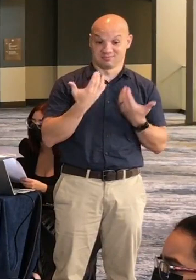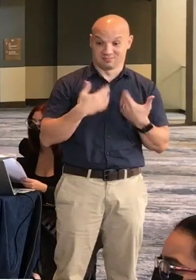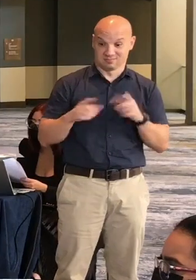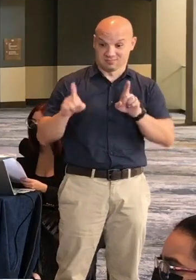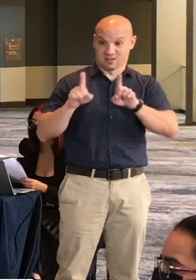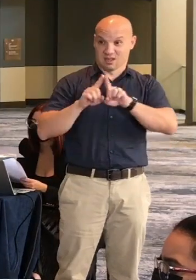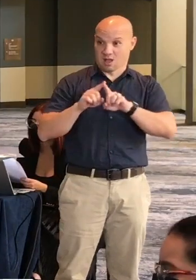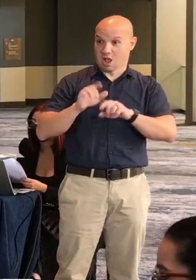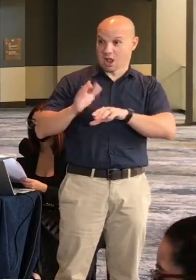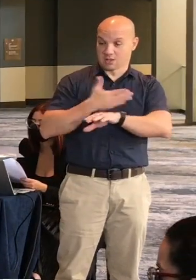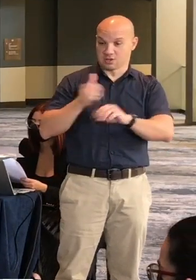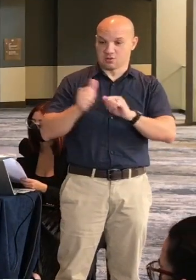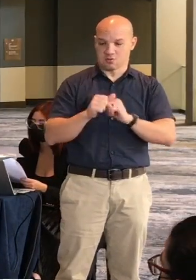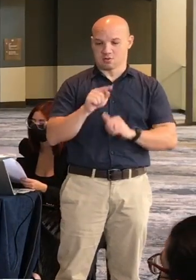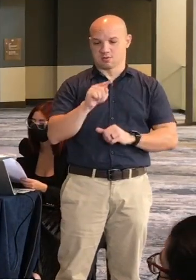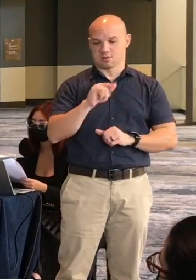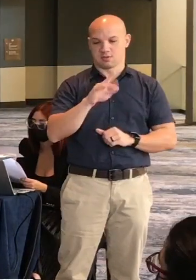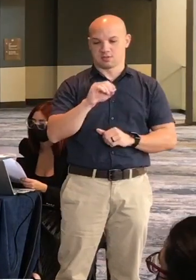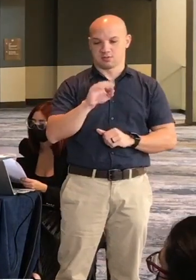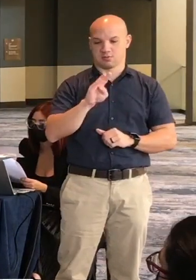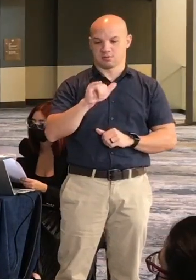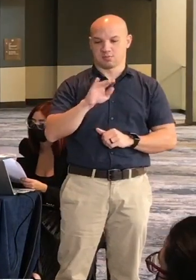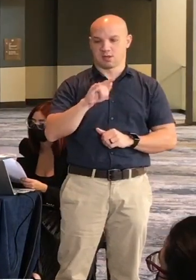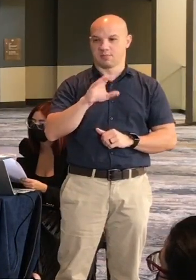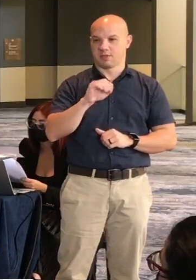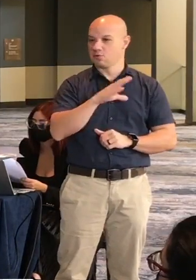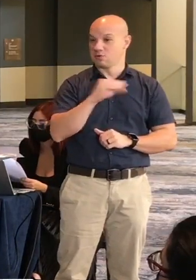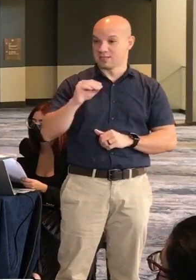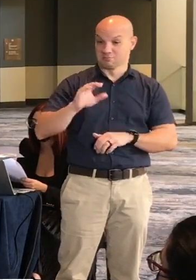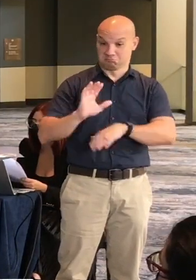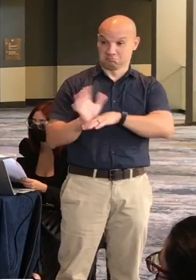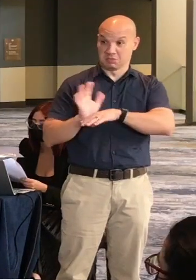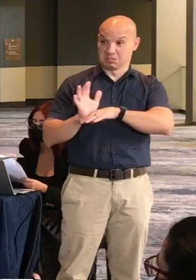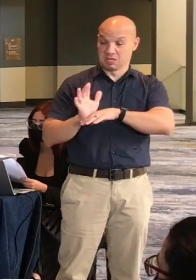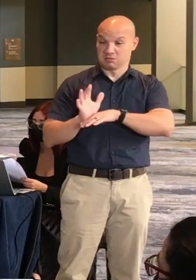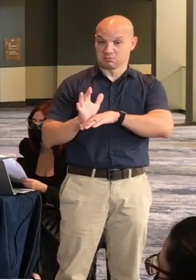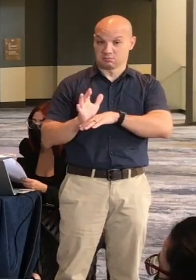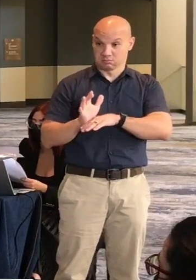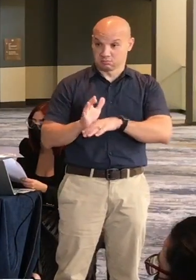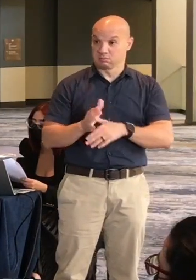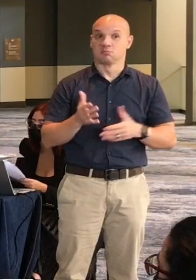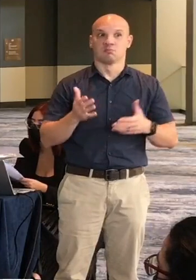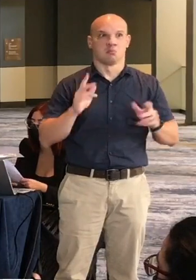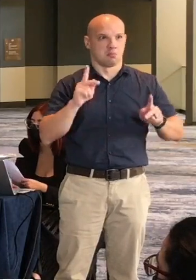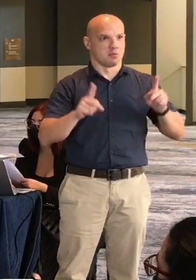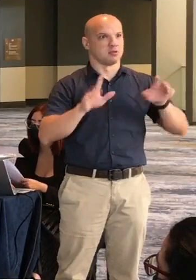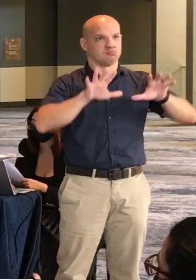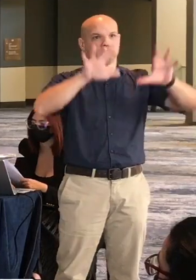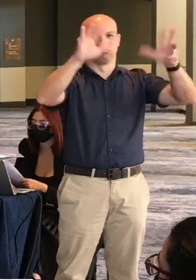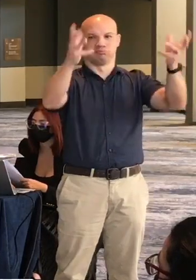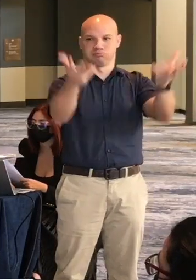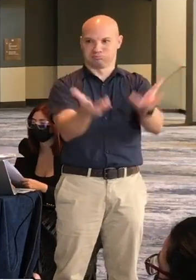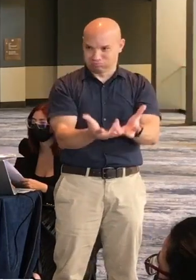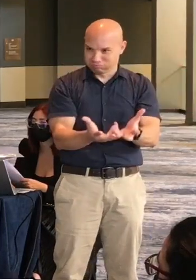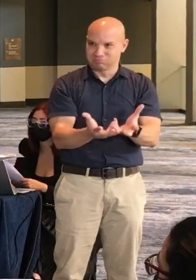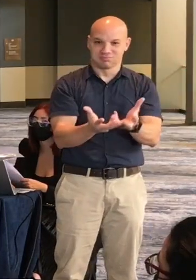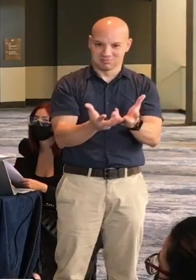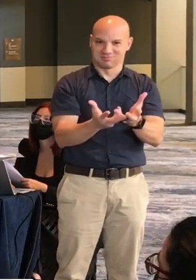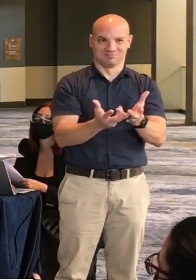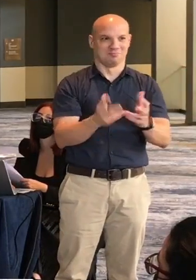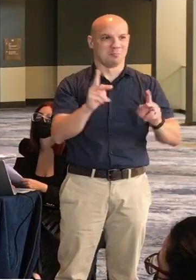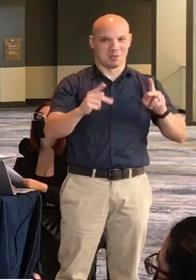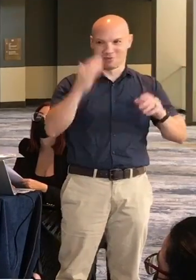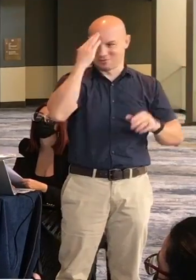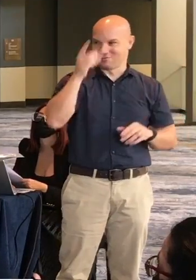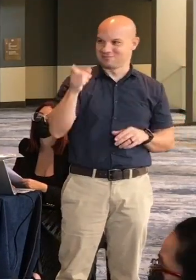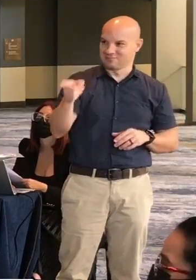y ha realizado cine. Daniel es reconocido mundialmente y lo siguen millones de niños, adolescentes con